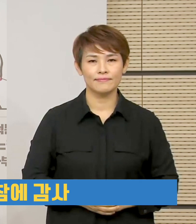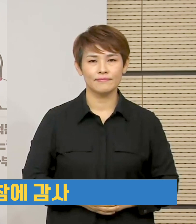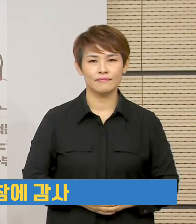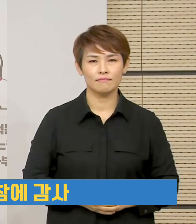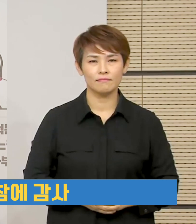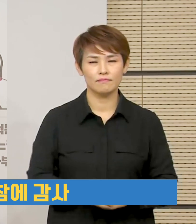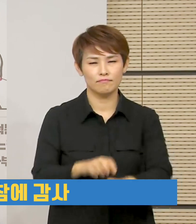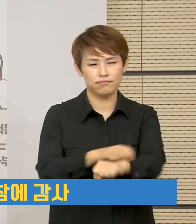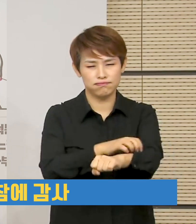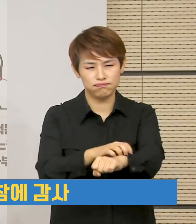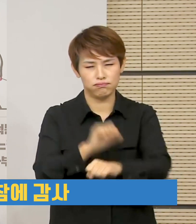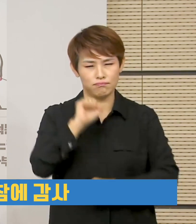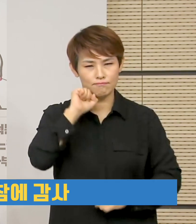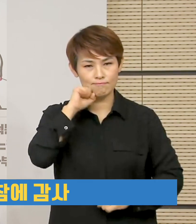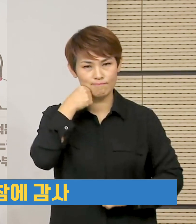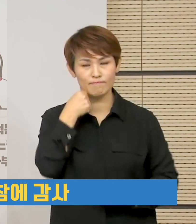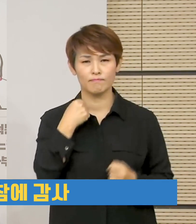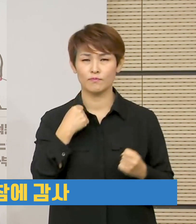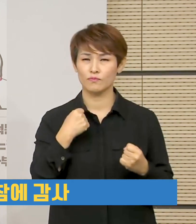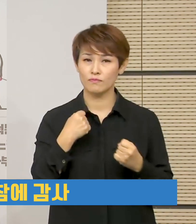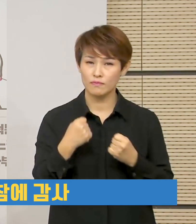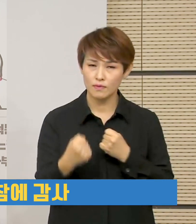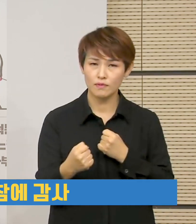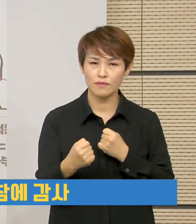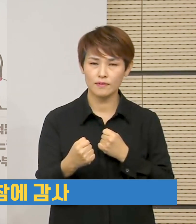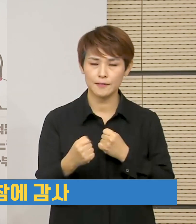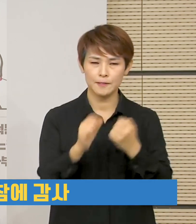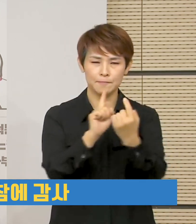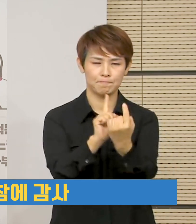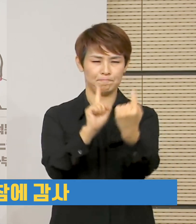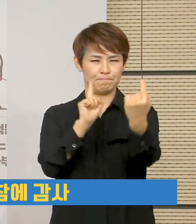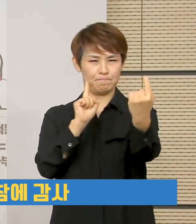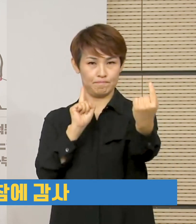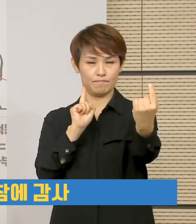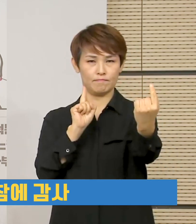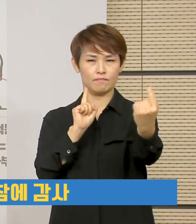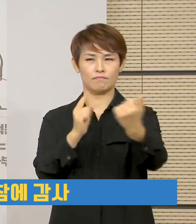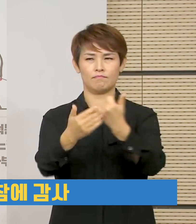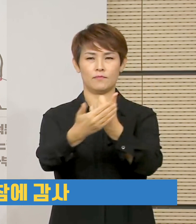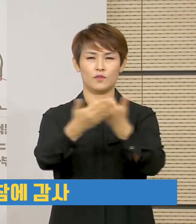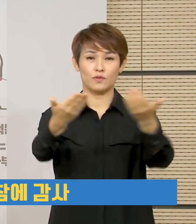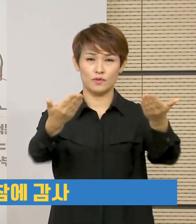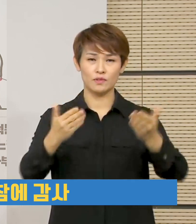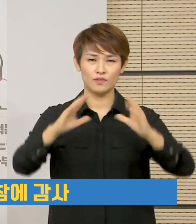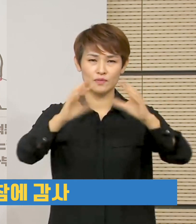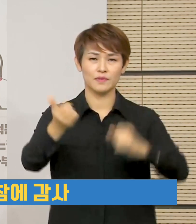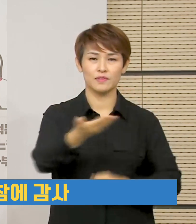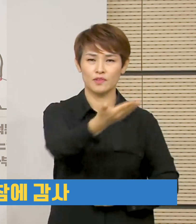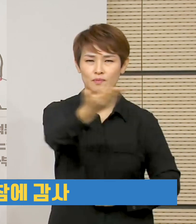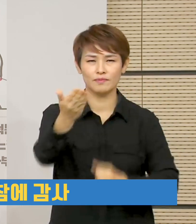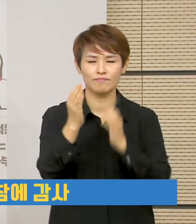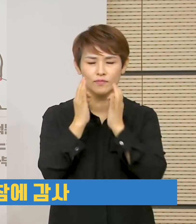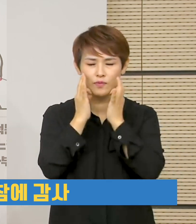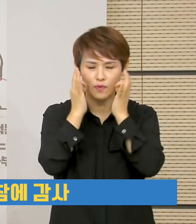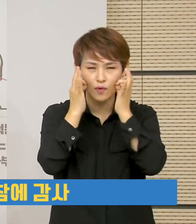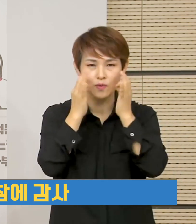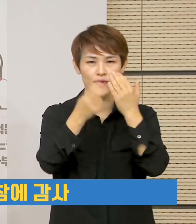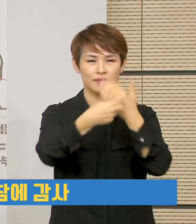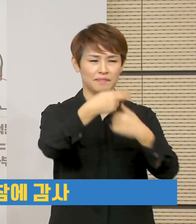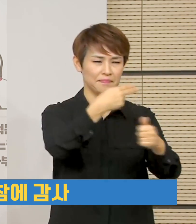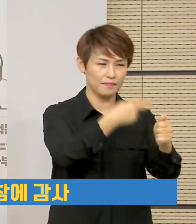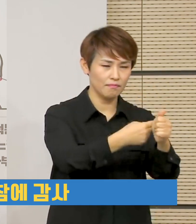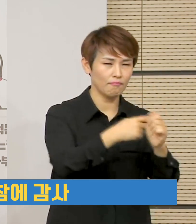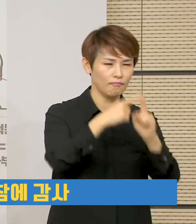이는 불편함과 어려움을 감수하고 사회적 그리도 기의 적극 동참해 주신 국민 여러분 들의 노력 의료진들의